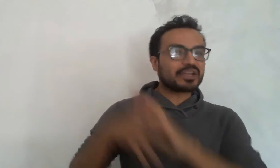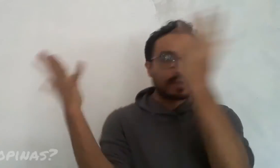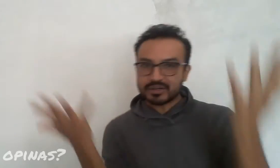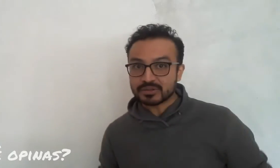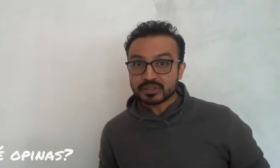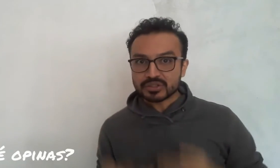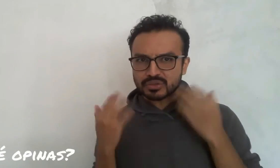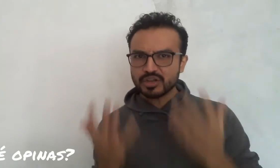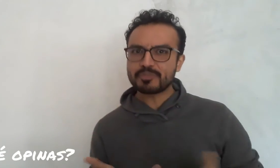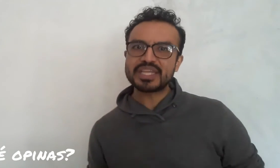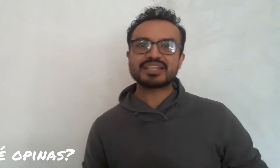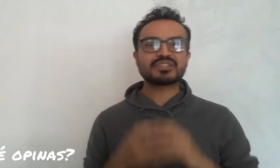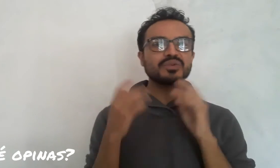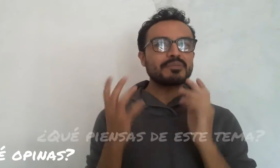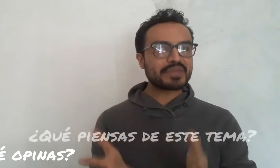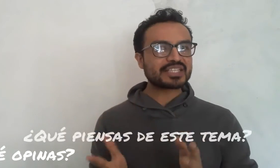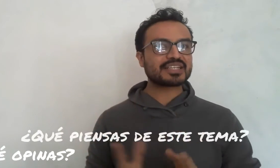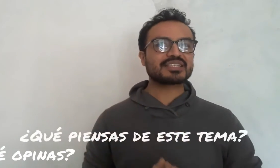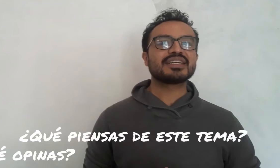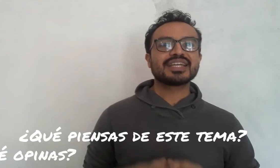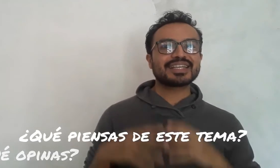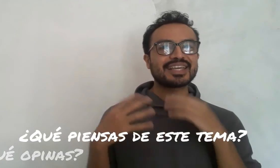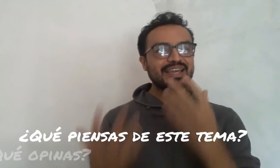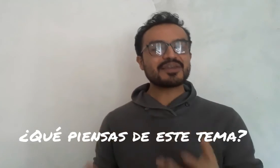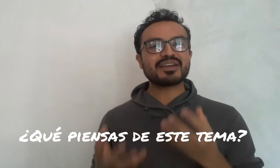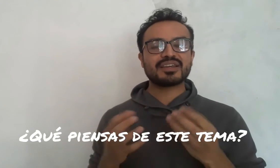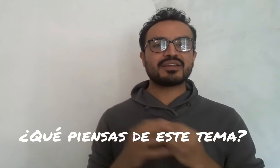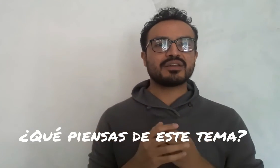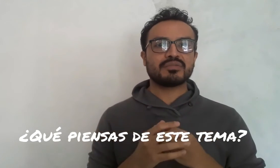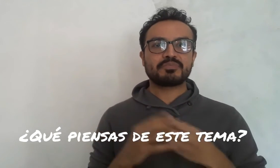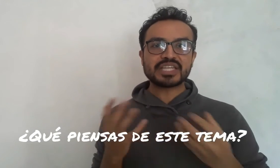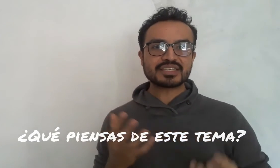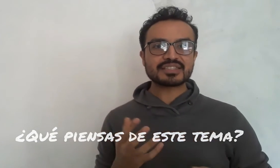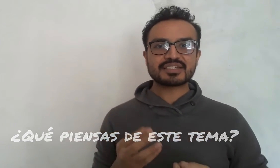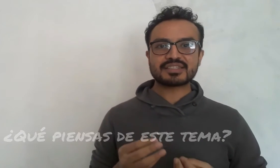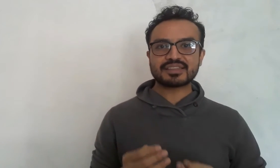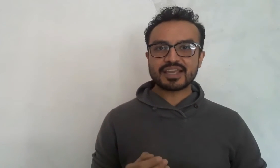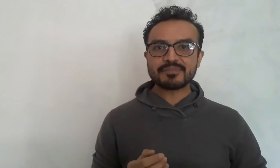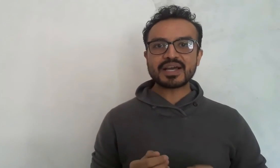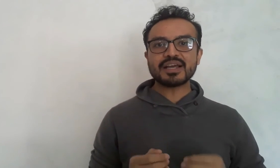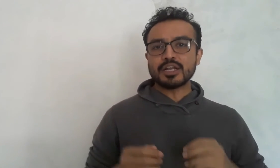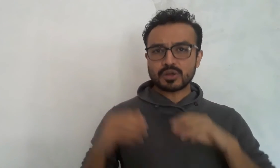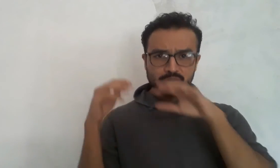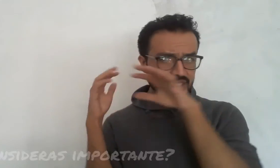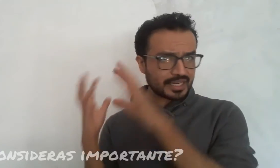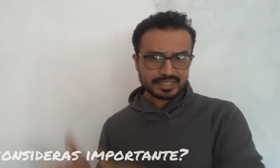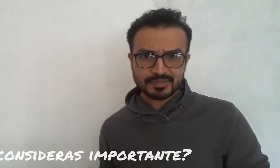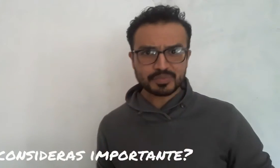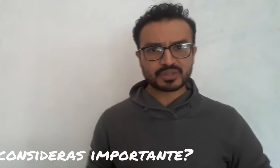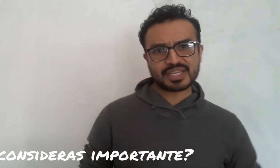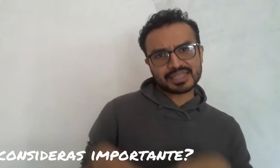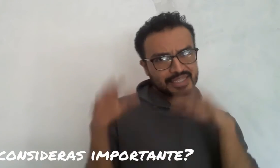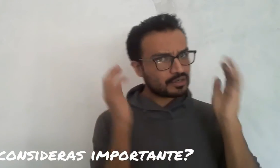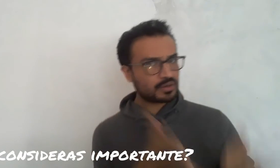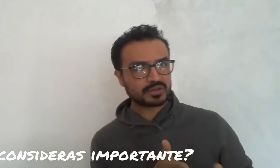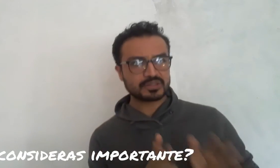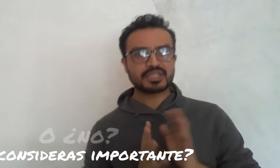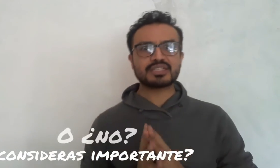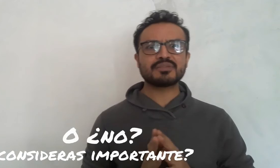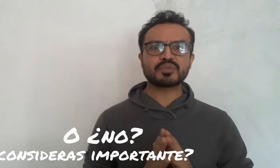bueno, ¿tú qué opinas? ¿Tú qué piensas? ¿Qué piensas de este tema? ¿Lo consideras importante? ¿No lo consideras